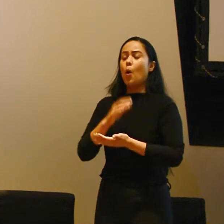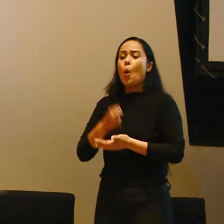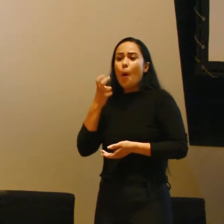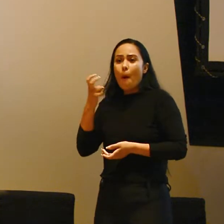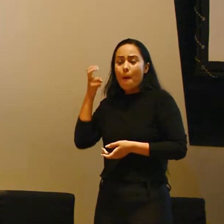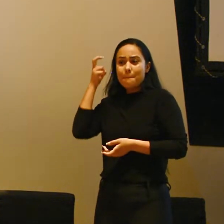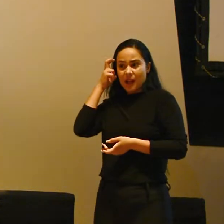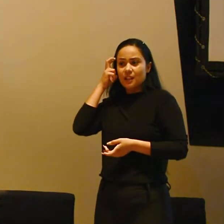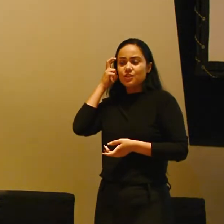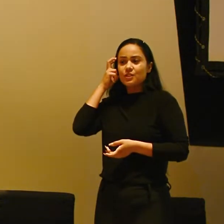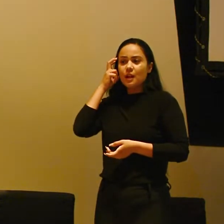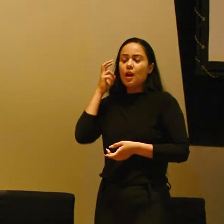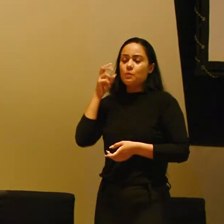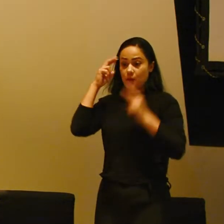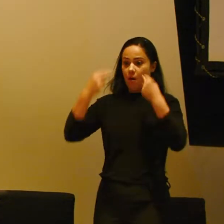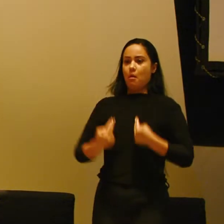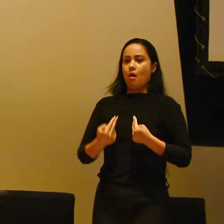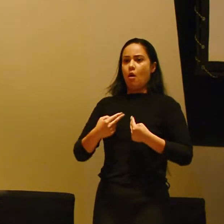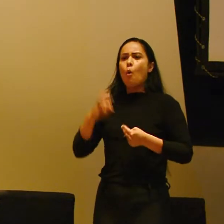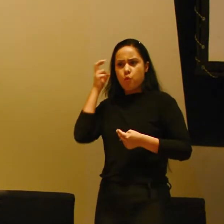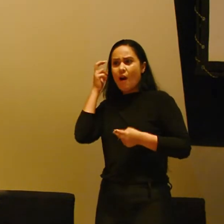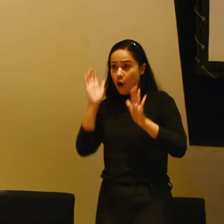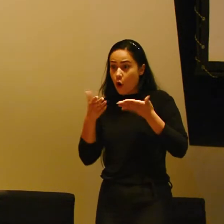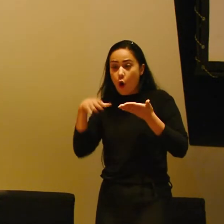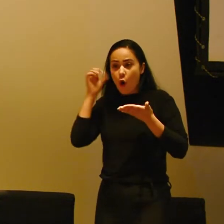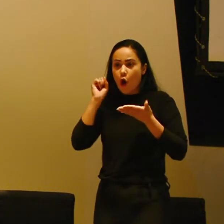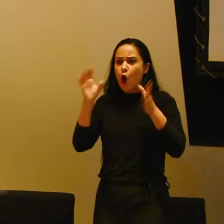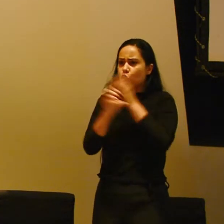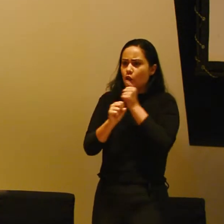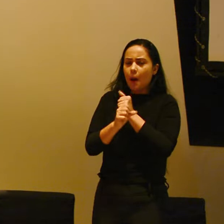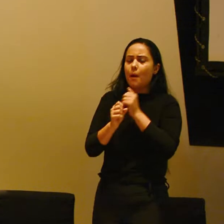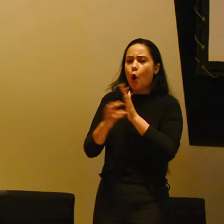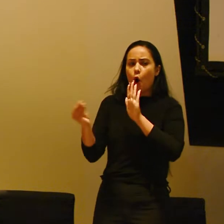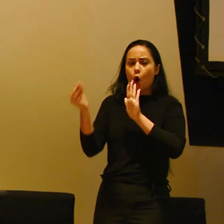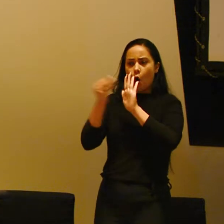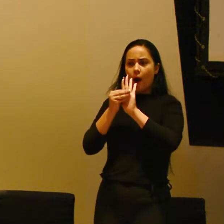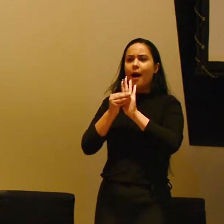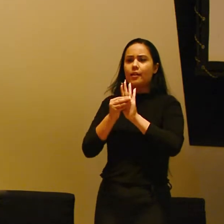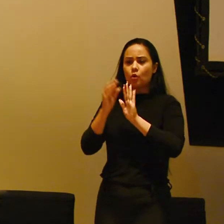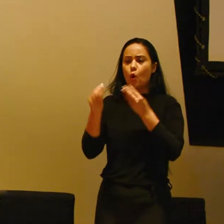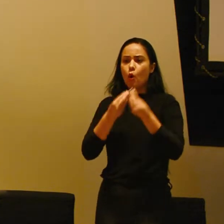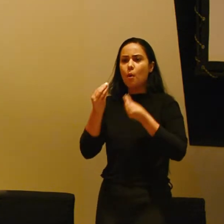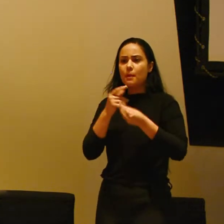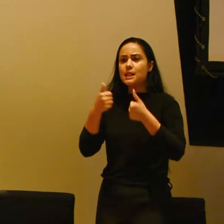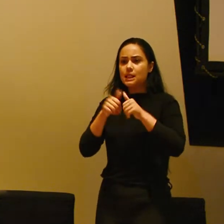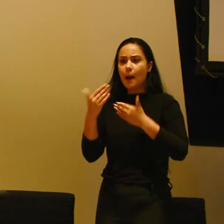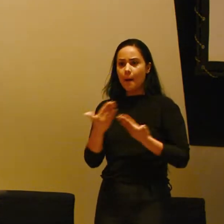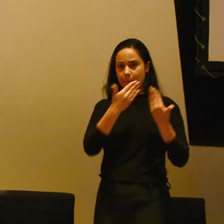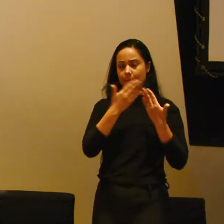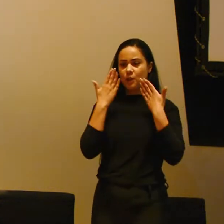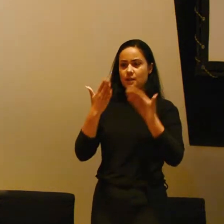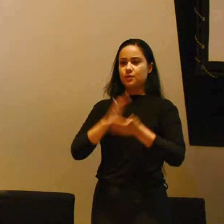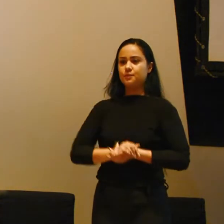ser humano e, por exemplo, esses aparelhos auditivos que agora já são totalmente implantáveis, como esse que a gente está apresentando